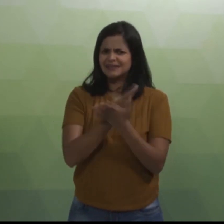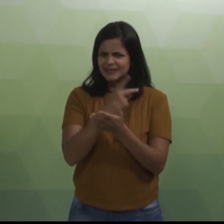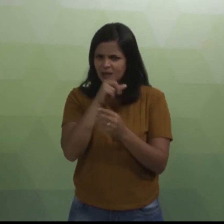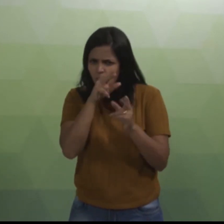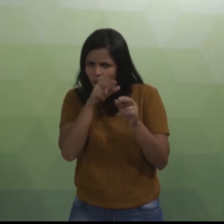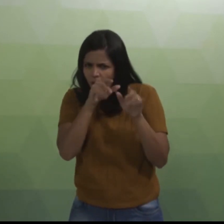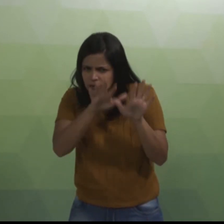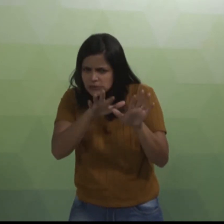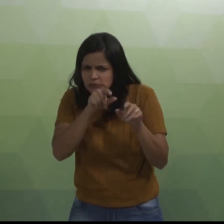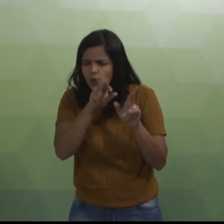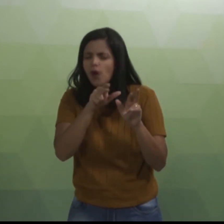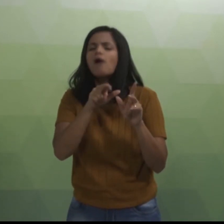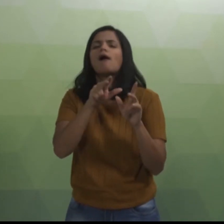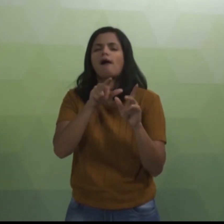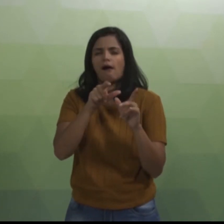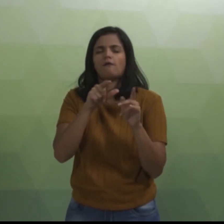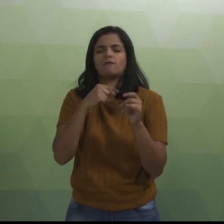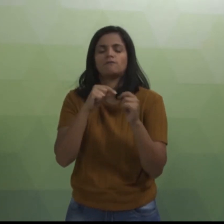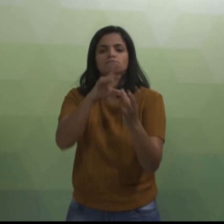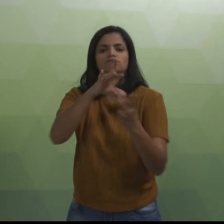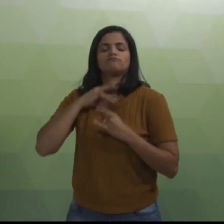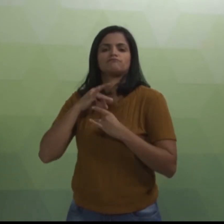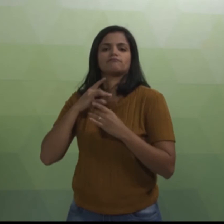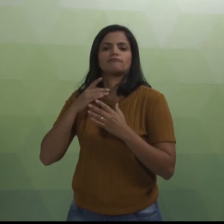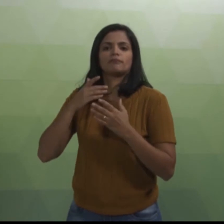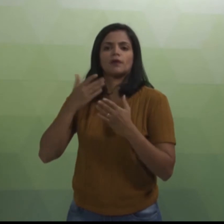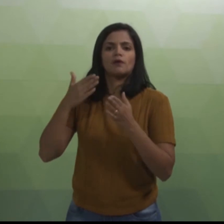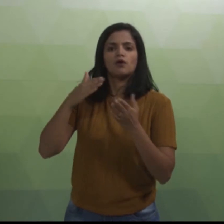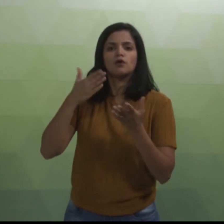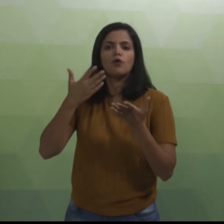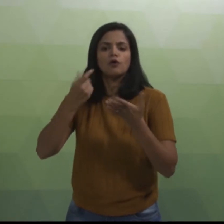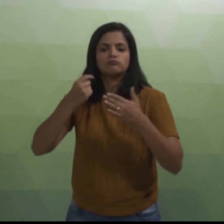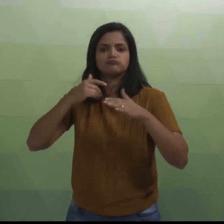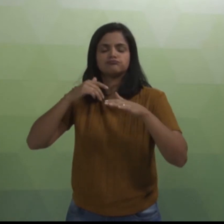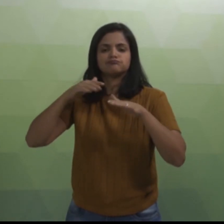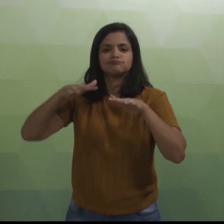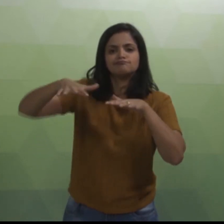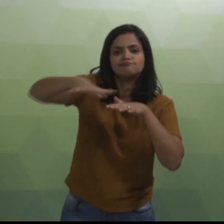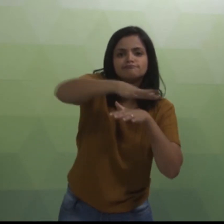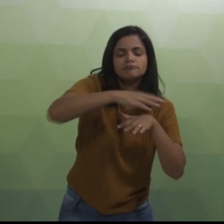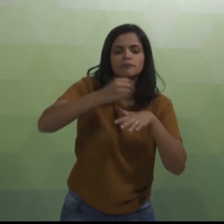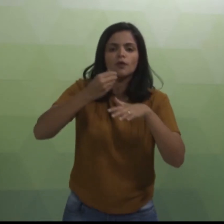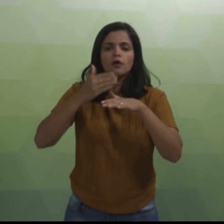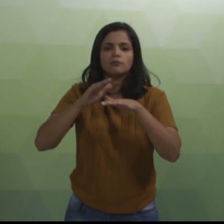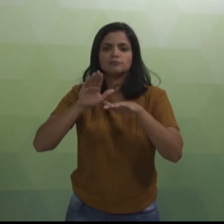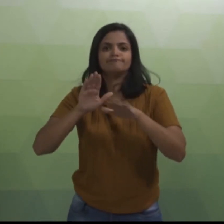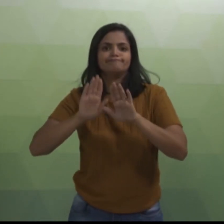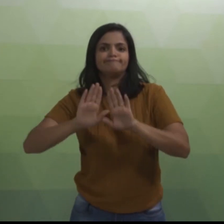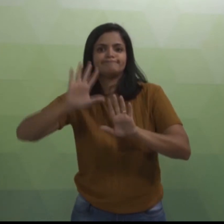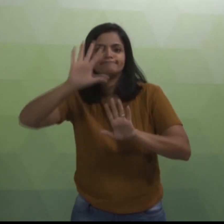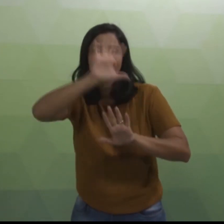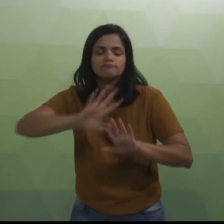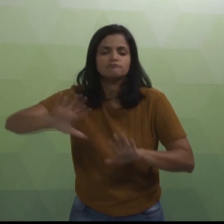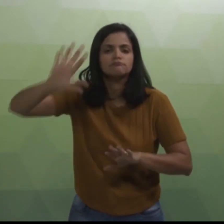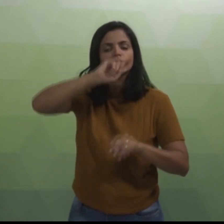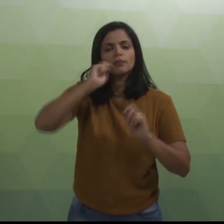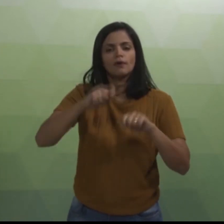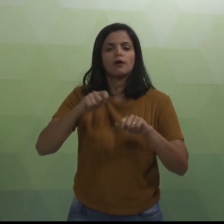A realidade me proporciona isso? Então, eu tenho que incorporar o espaço, o que eu estou relatando, o que eu